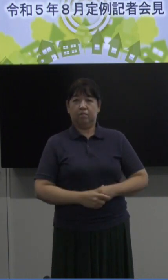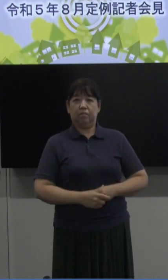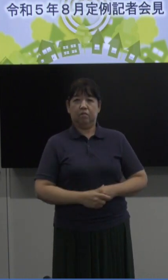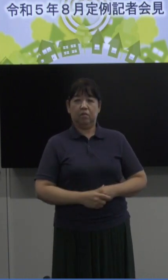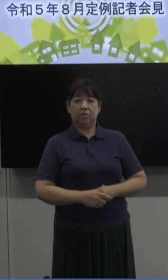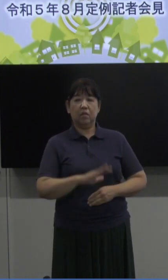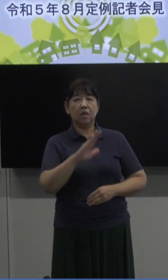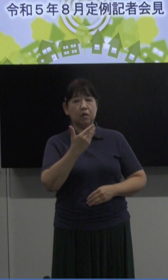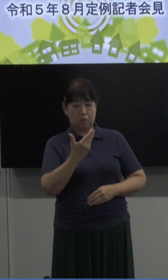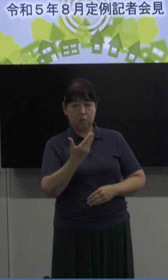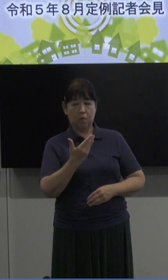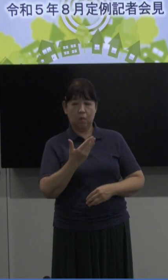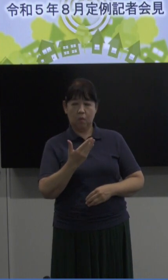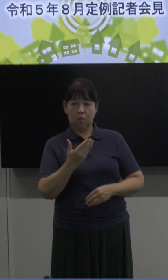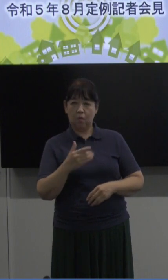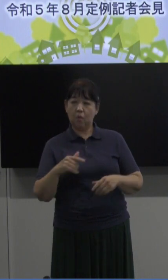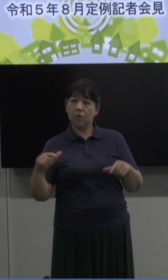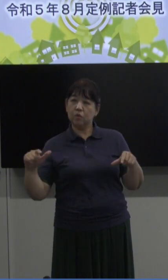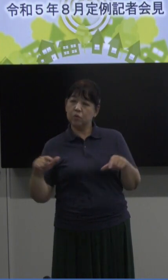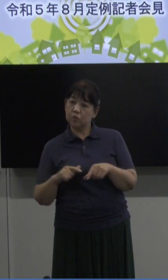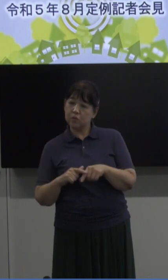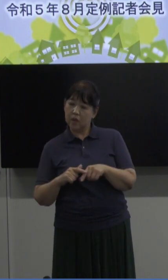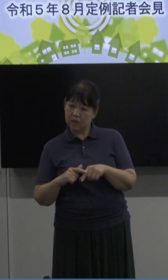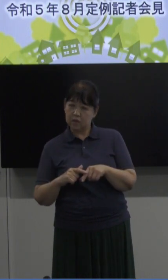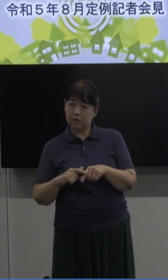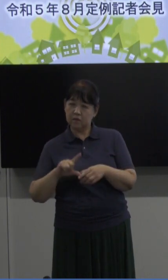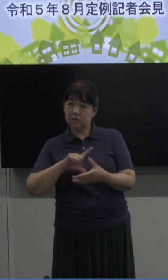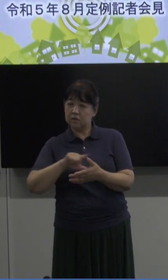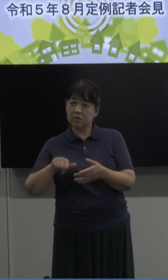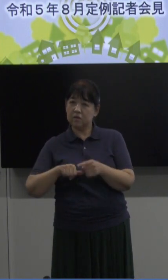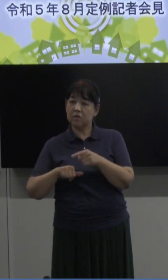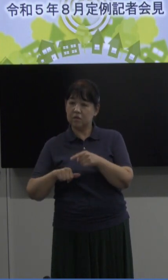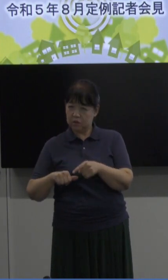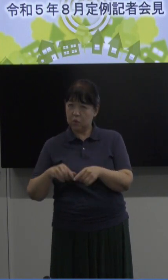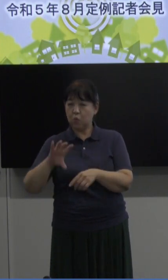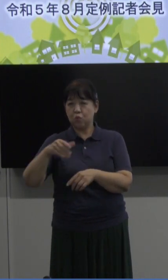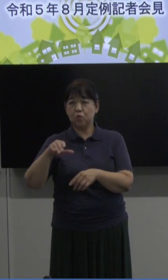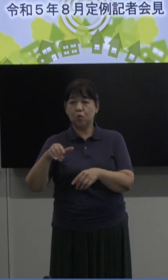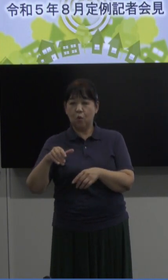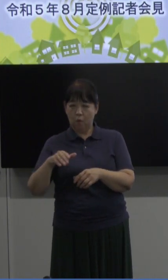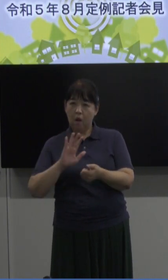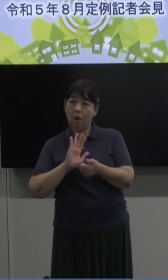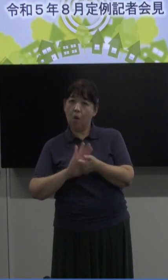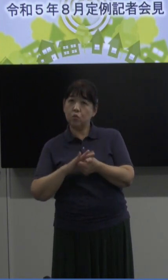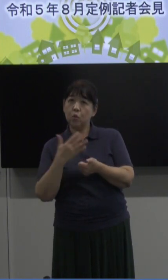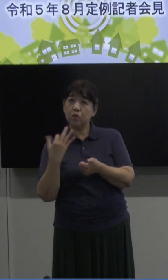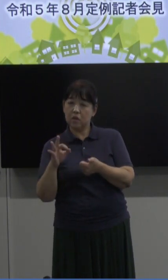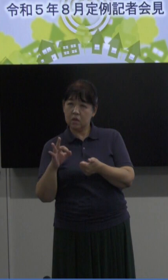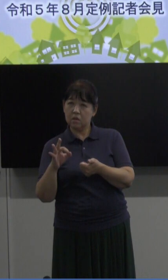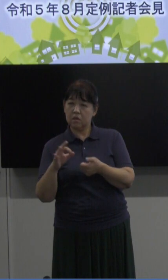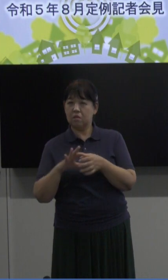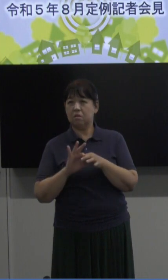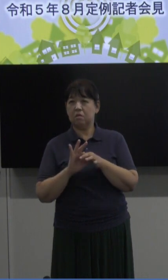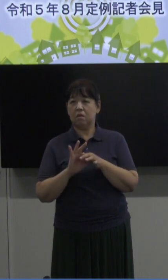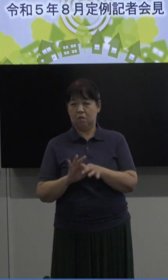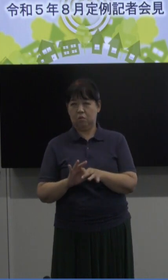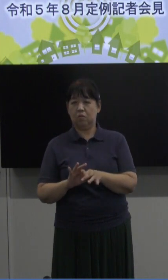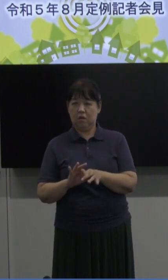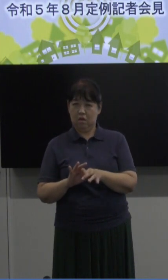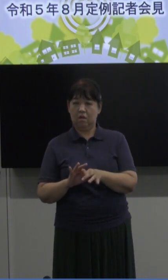合の加入者への支援としては55万4千円でございますが、こちらの方はです